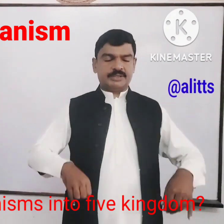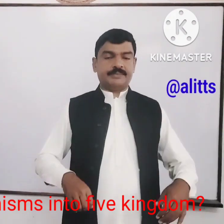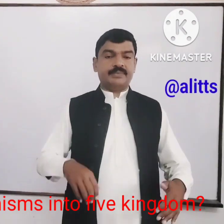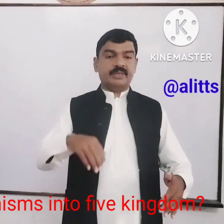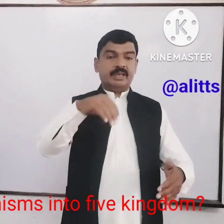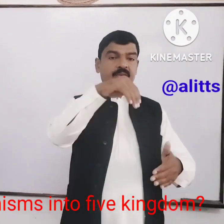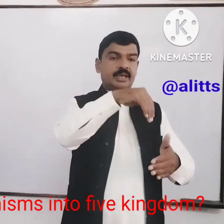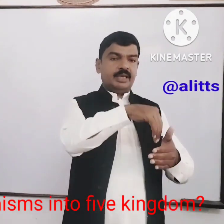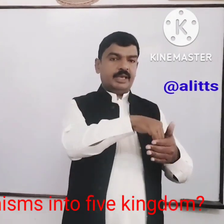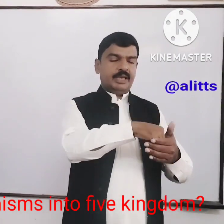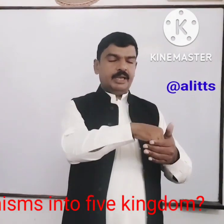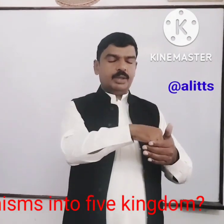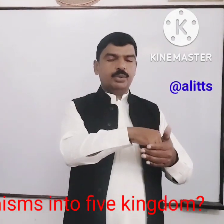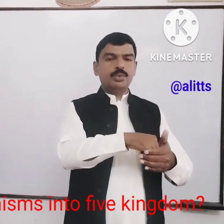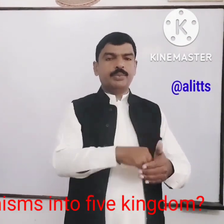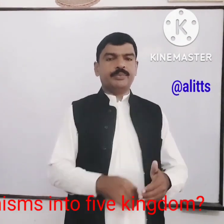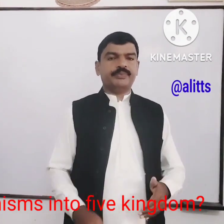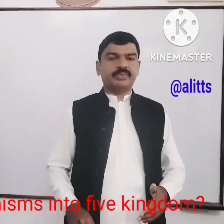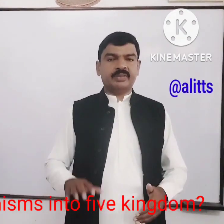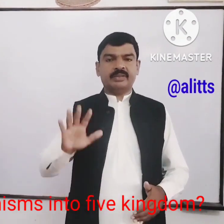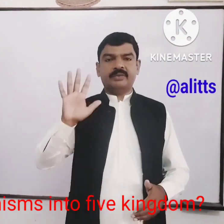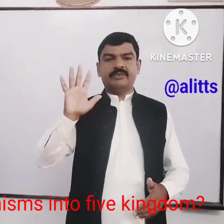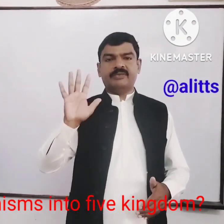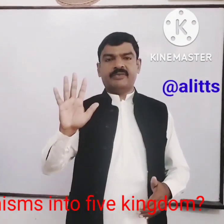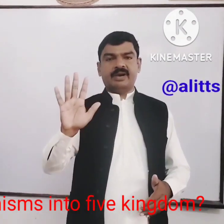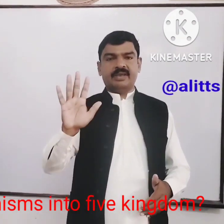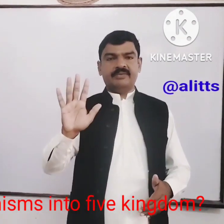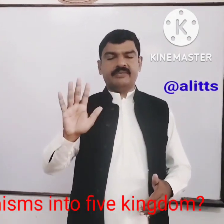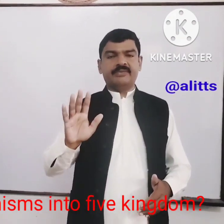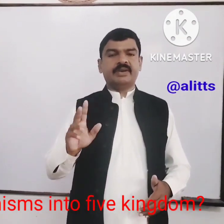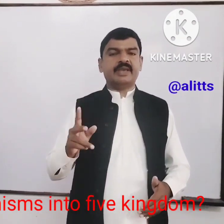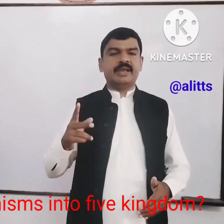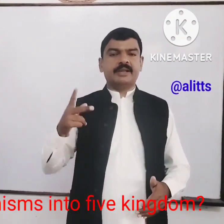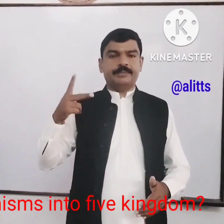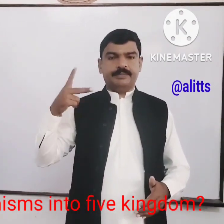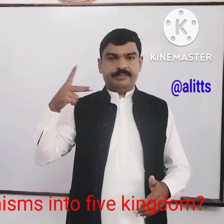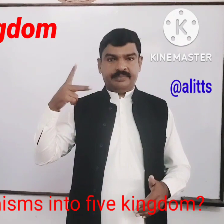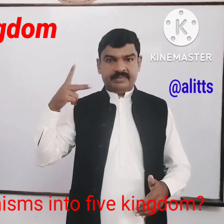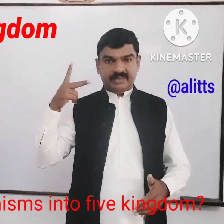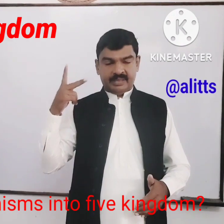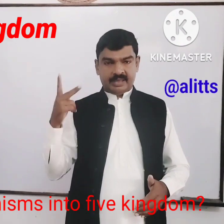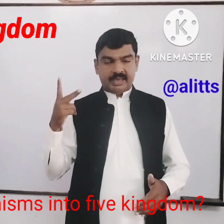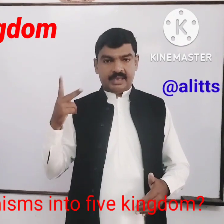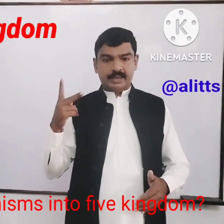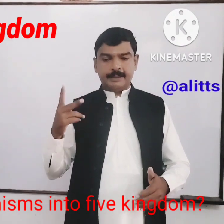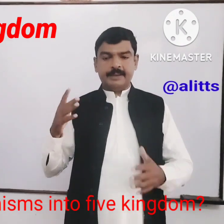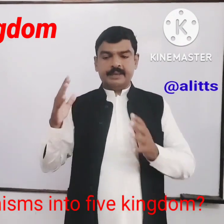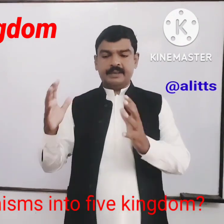जिस्म इनटू 5 किंगडम के